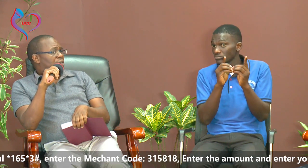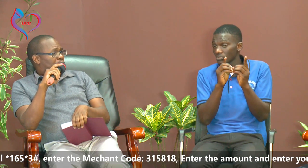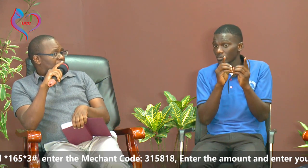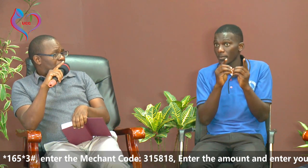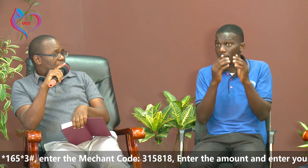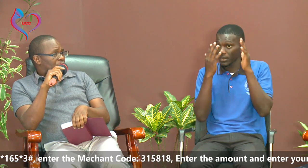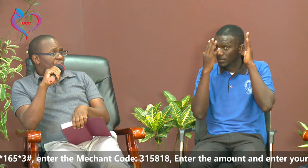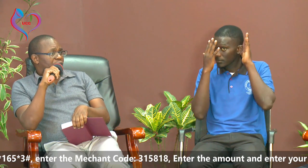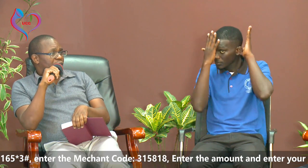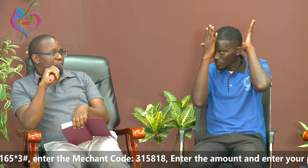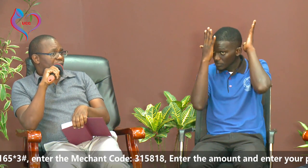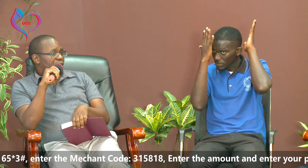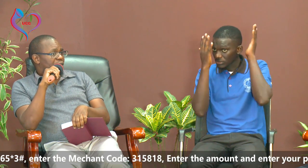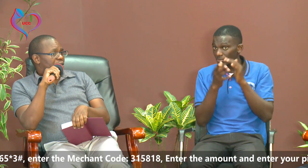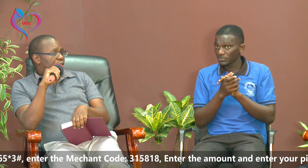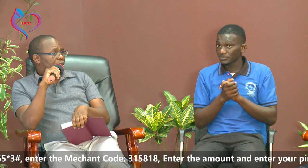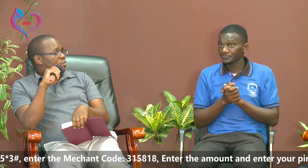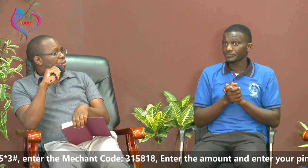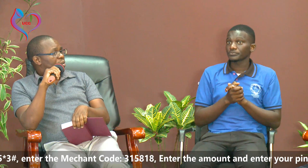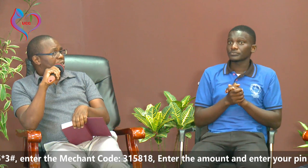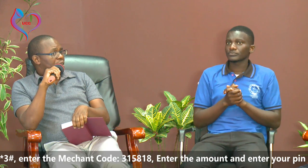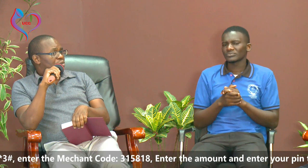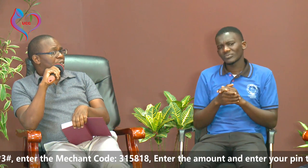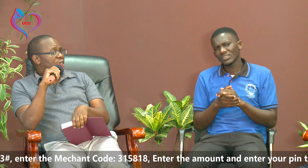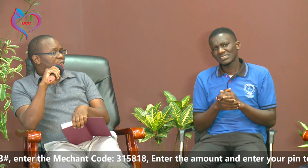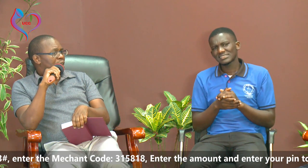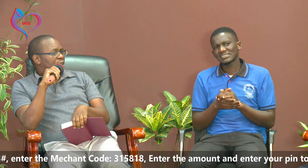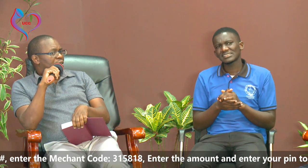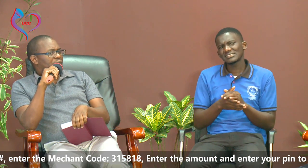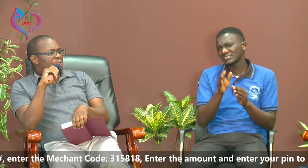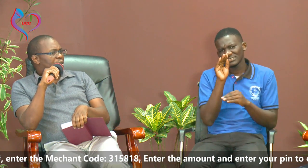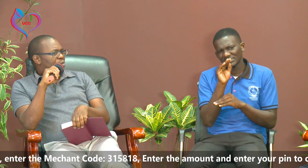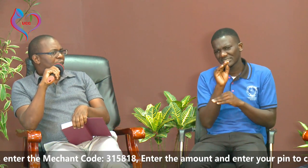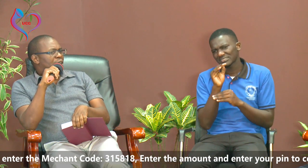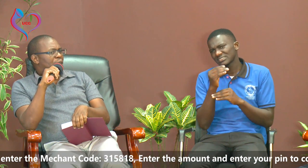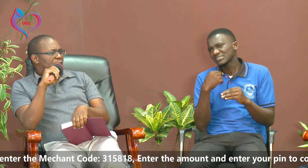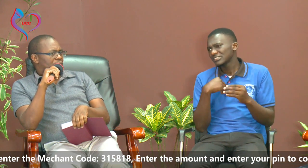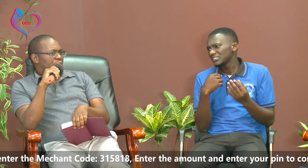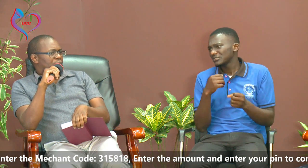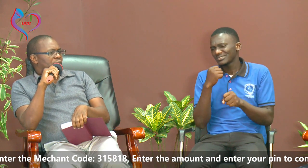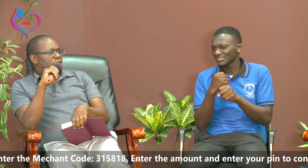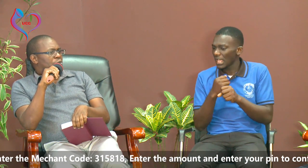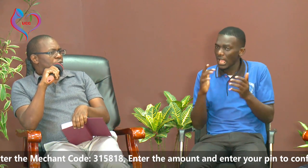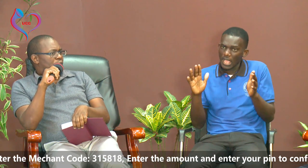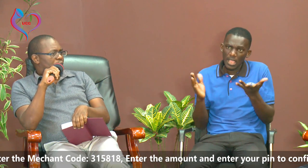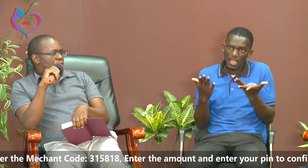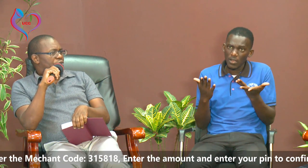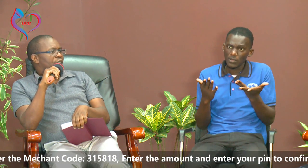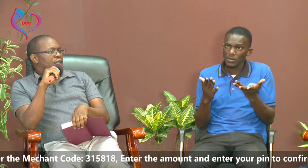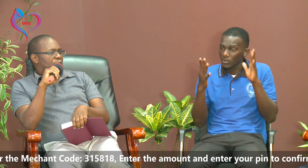Yatuka tuchali mwachali mu office ene nkadde. Nemubuza mzee nkoze ntya ndembe nangamba ha. Chobokola ofuna